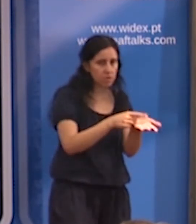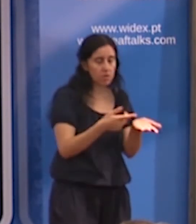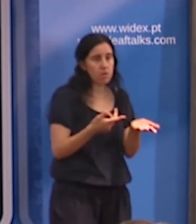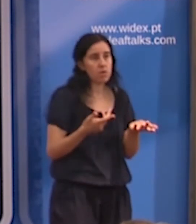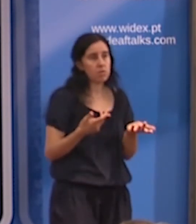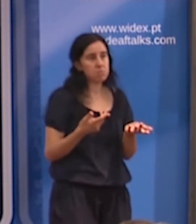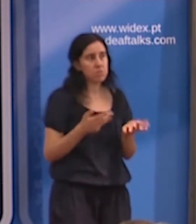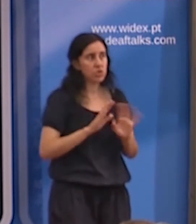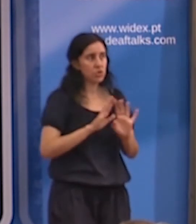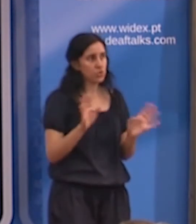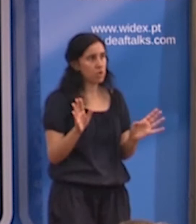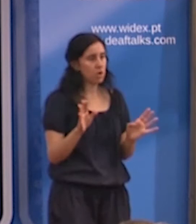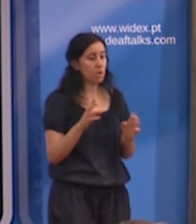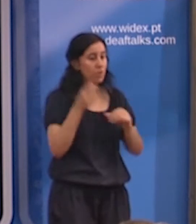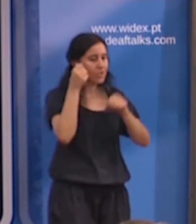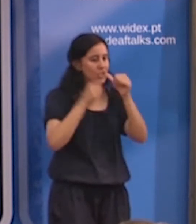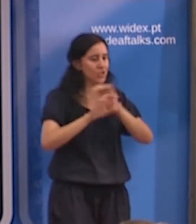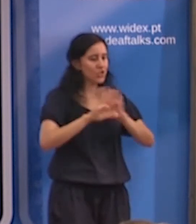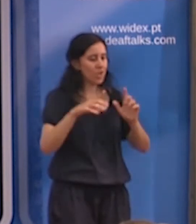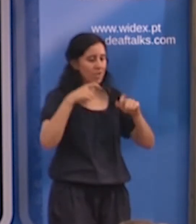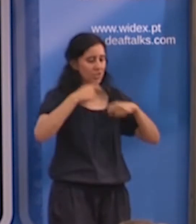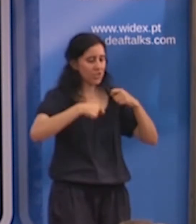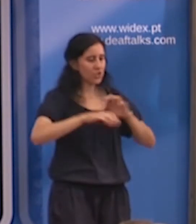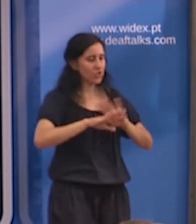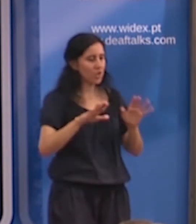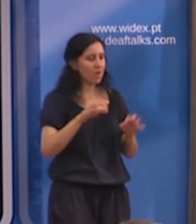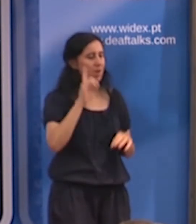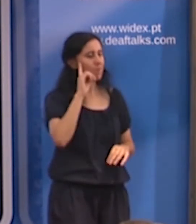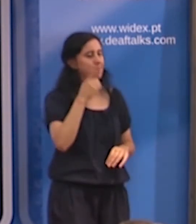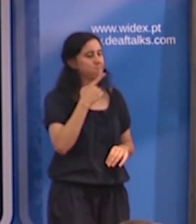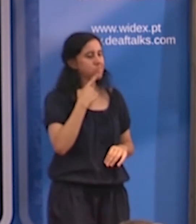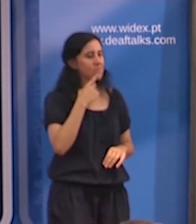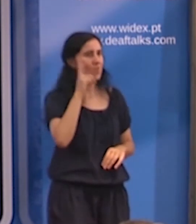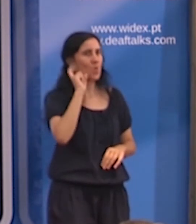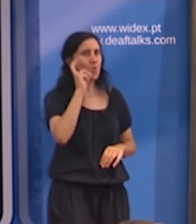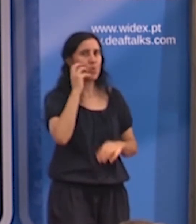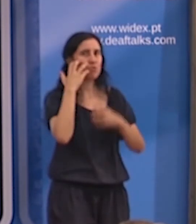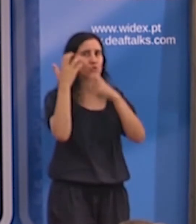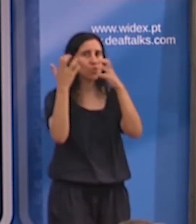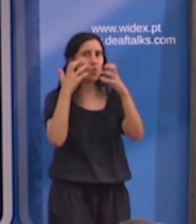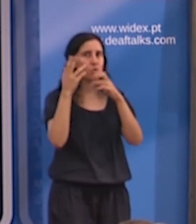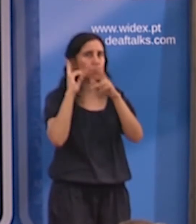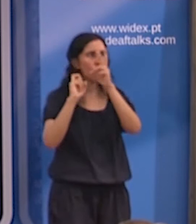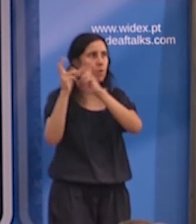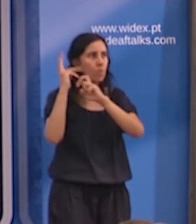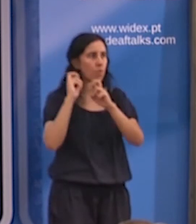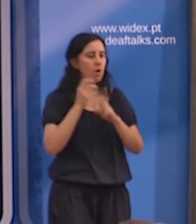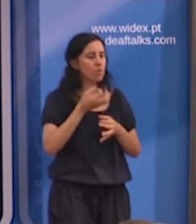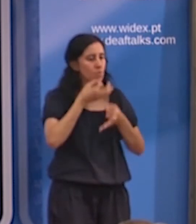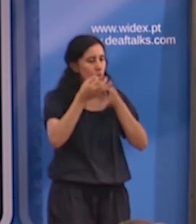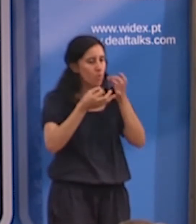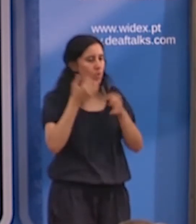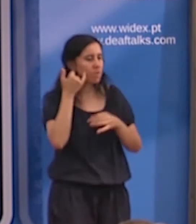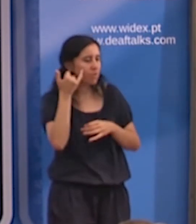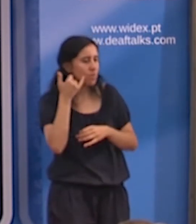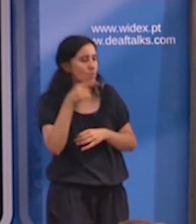passado depois da intervenção, depois da reabilitação, esse surdo passa a ouvir os sons, passa a localizar os sons, passa a poder falar ao